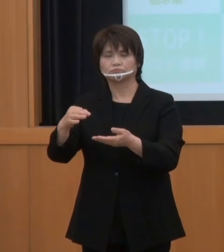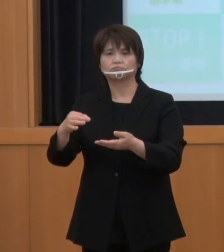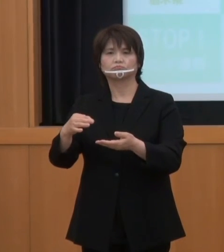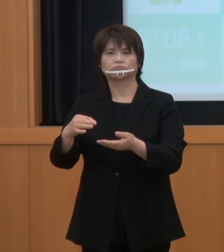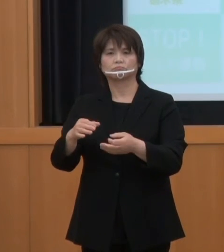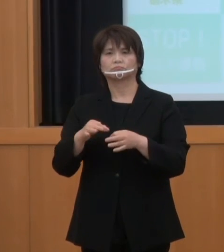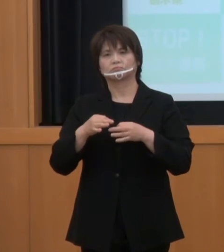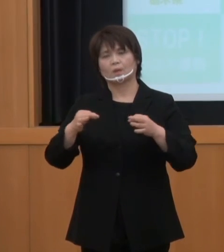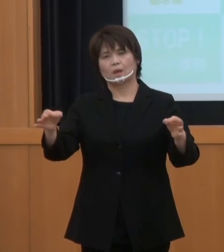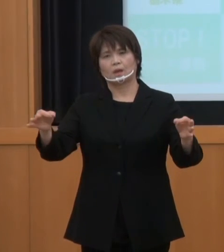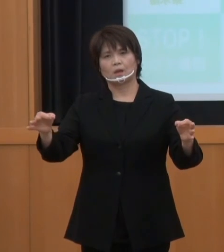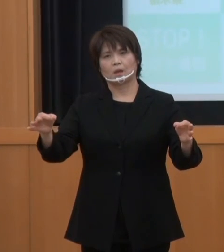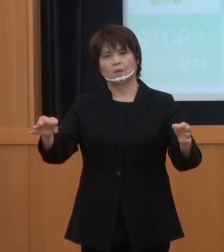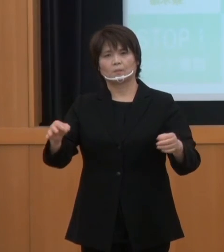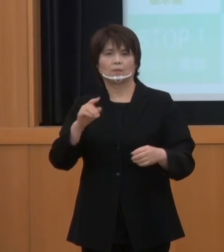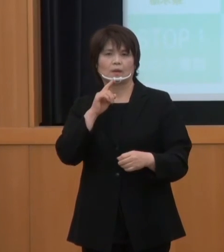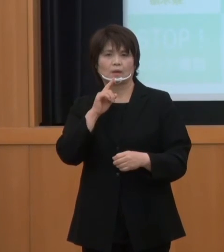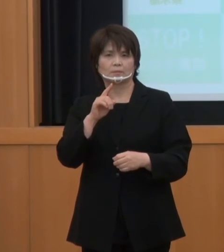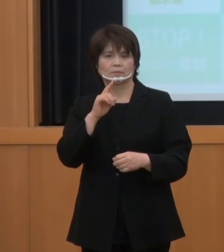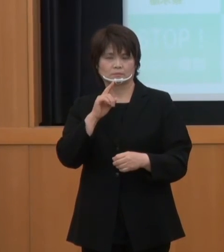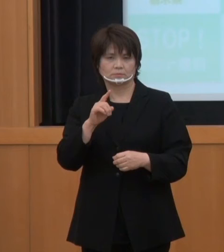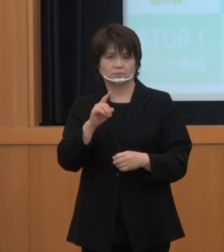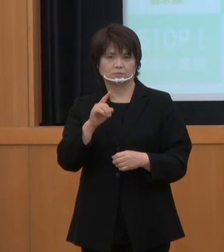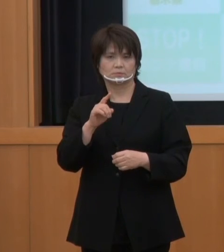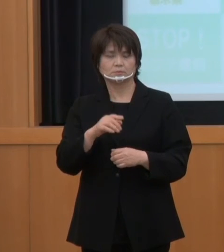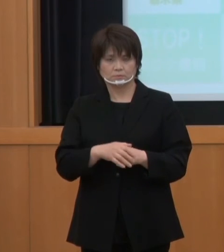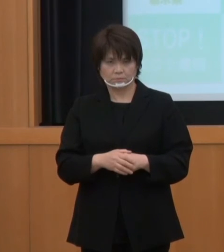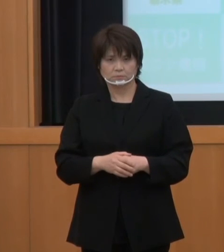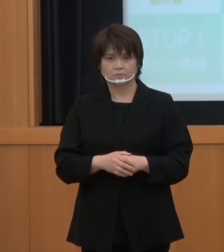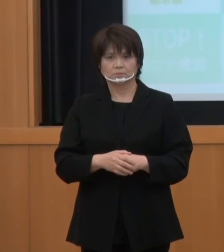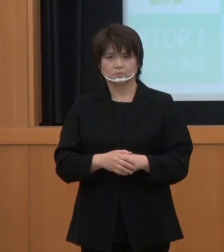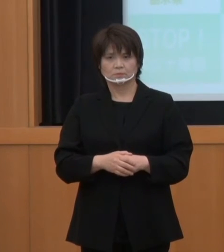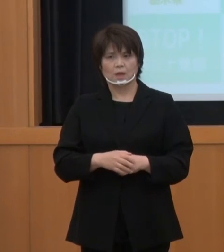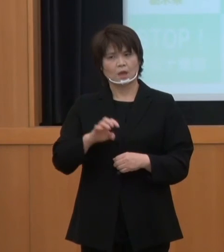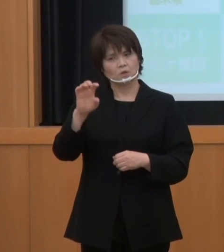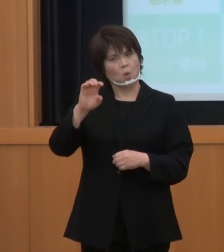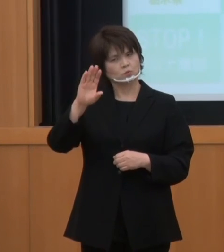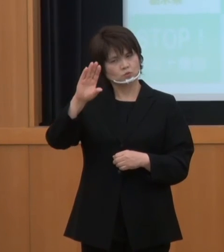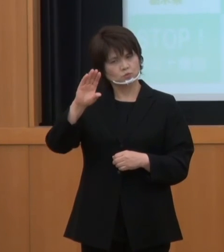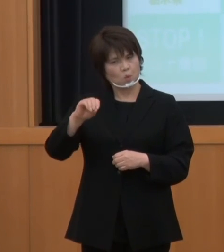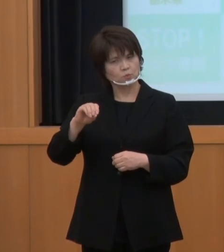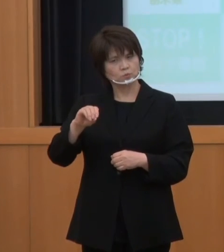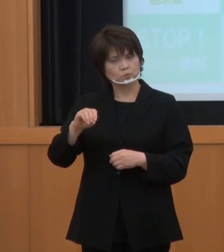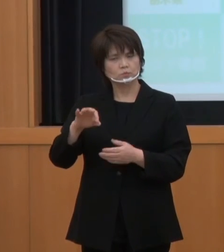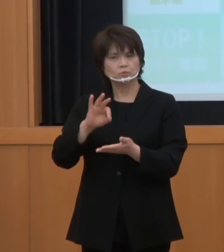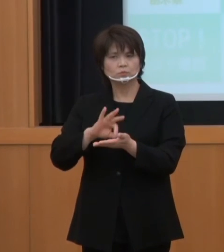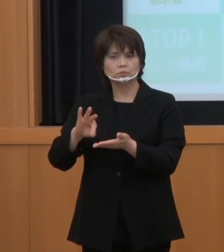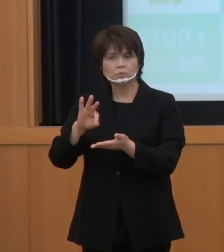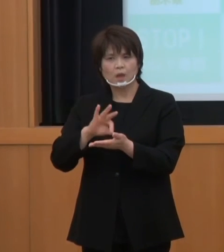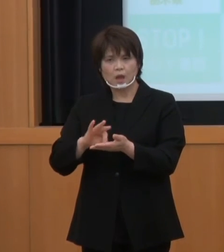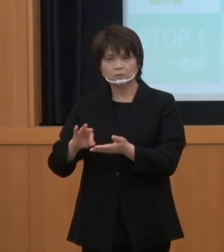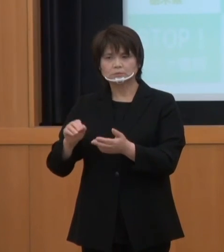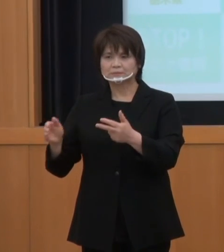ういう大型の公共施設40億前後を選ぶんですか、